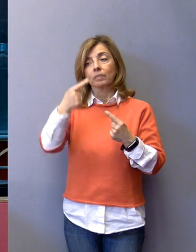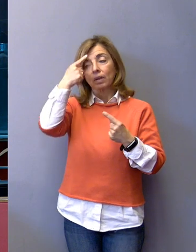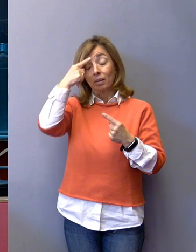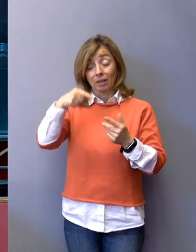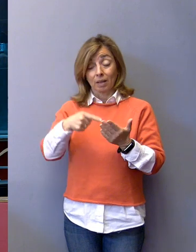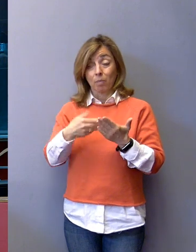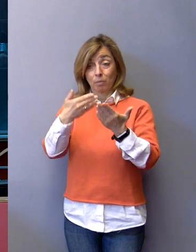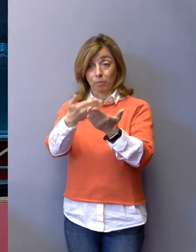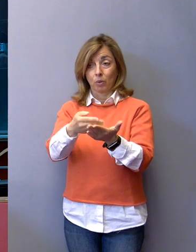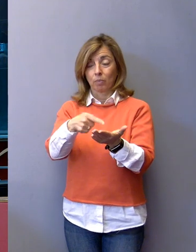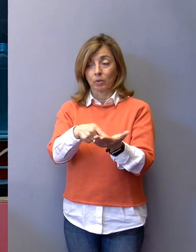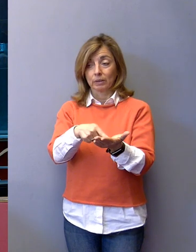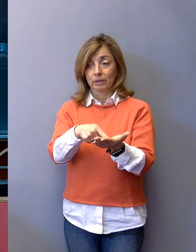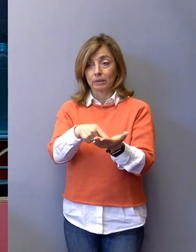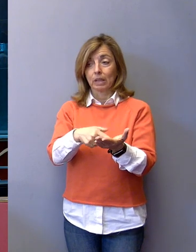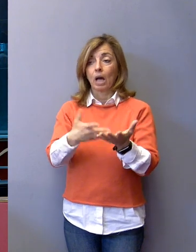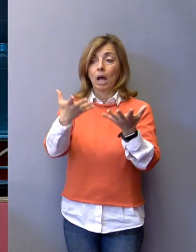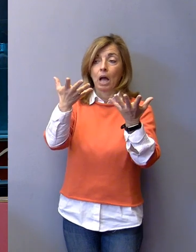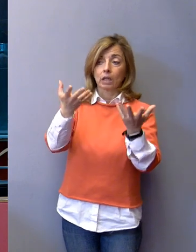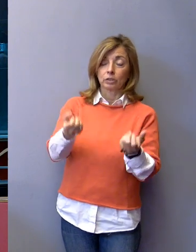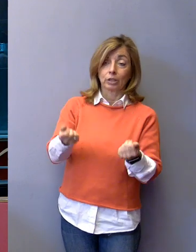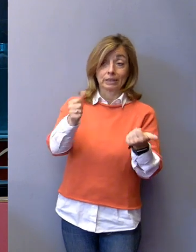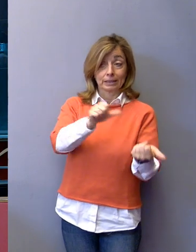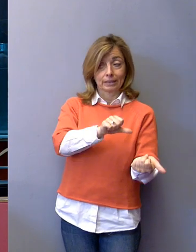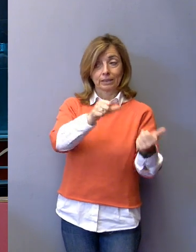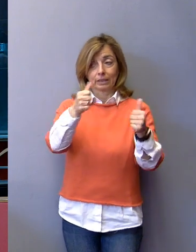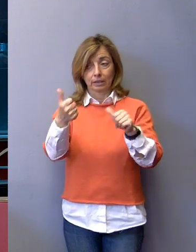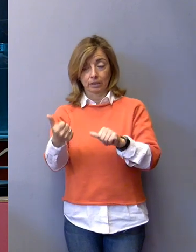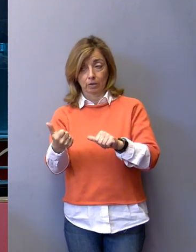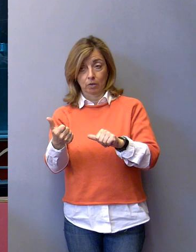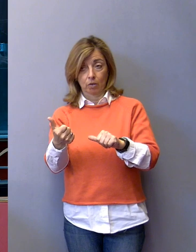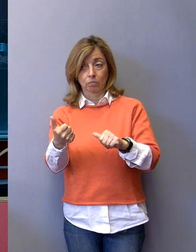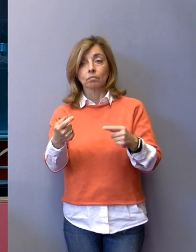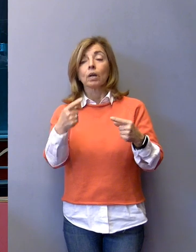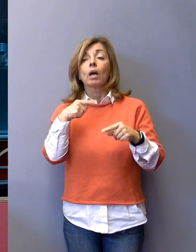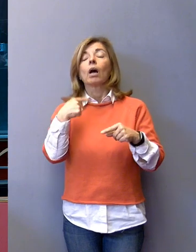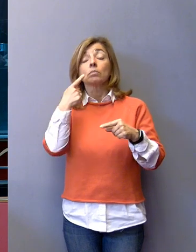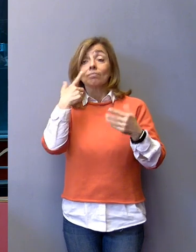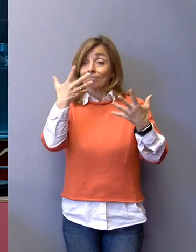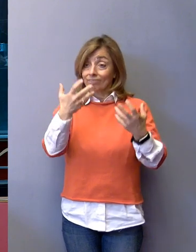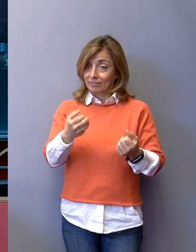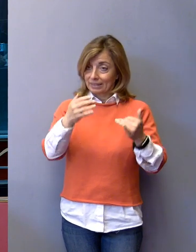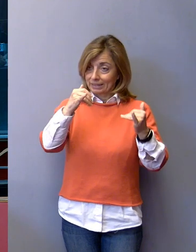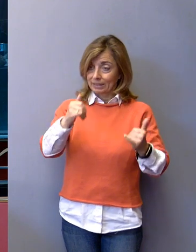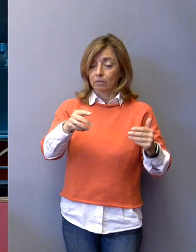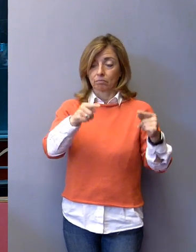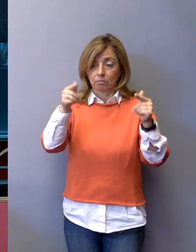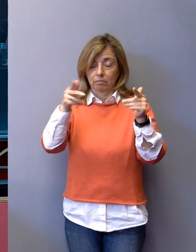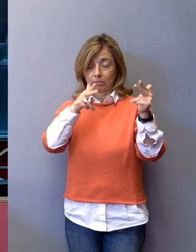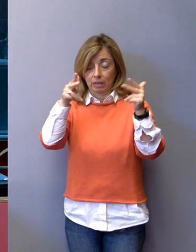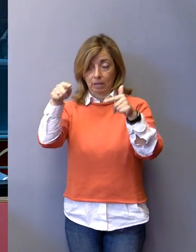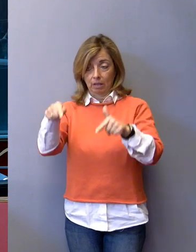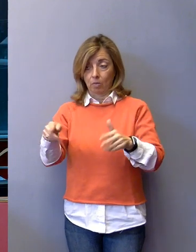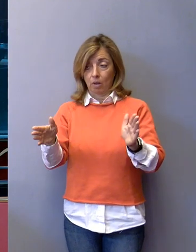proposta fosse stata o meno accolta per portarla o meno in aula ora mi viene mi viene appunto